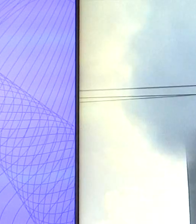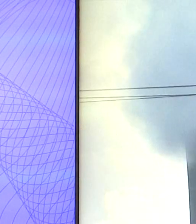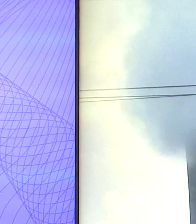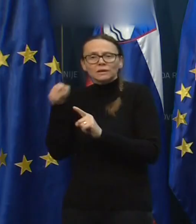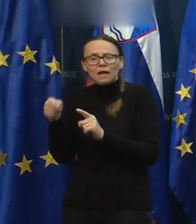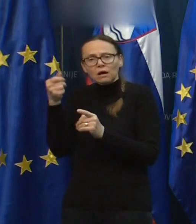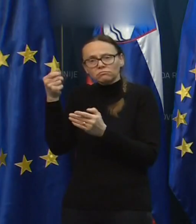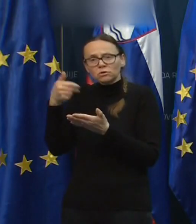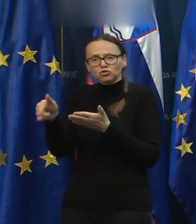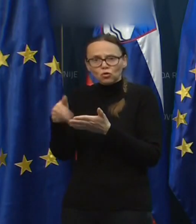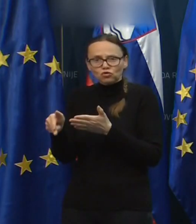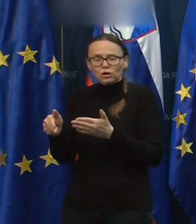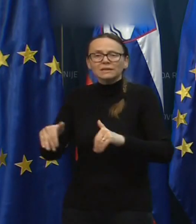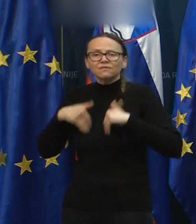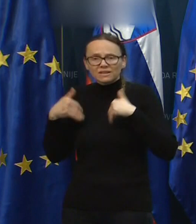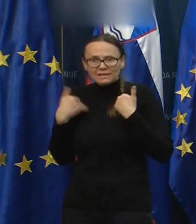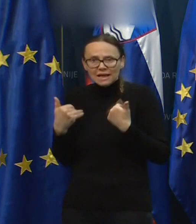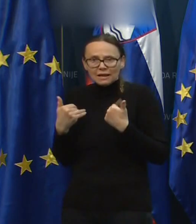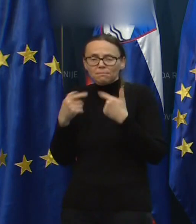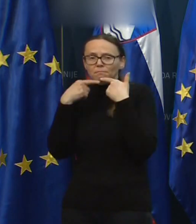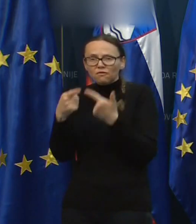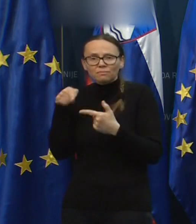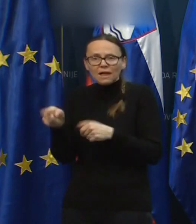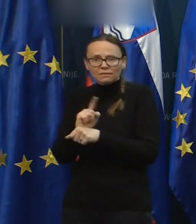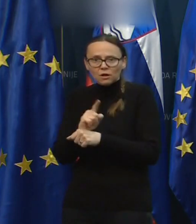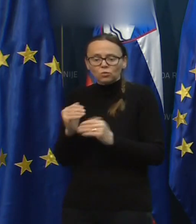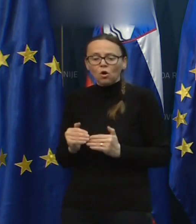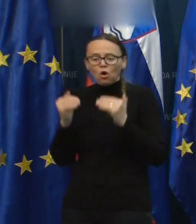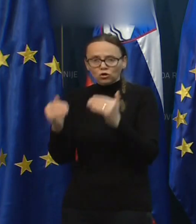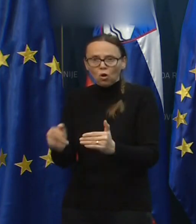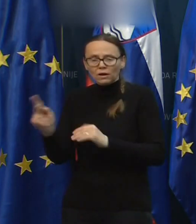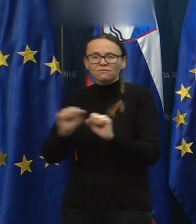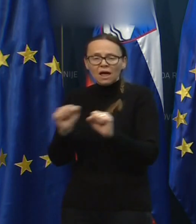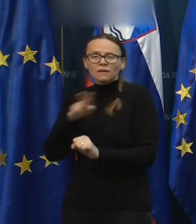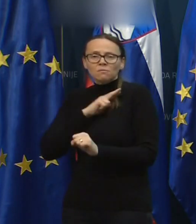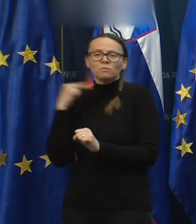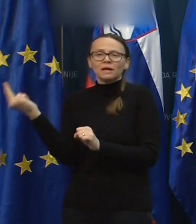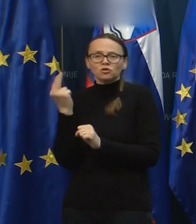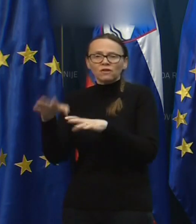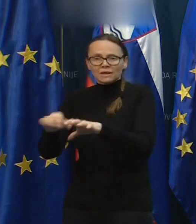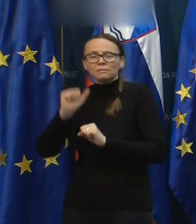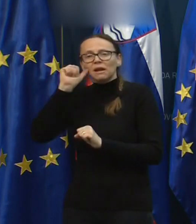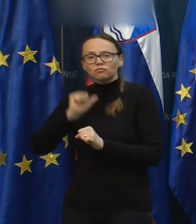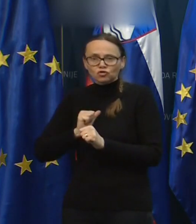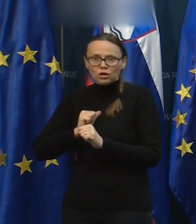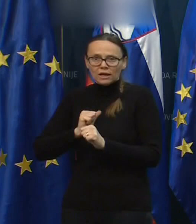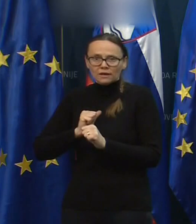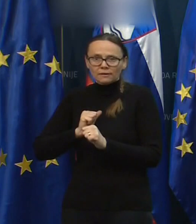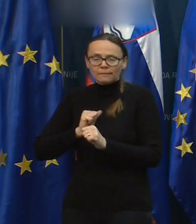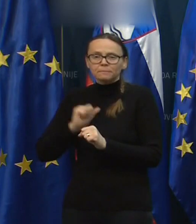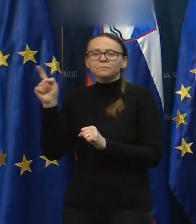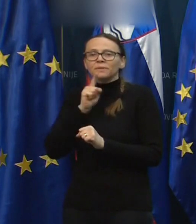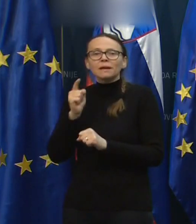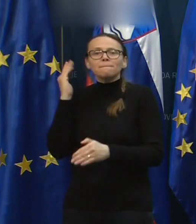javnosti. In z veseljem omenjam ta trenutek odlok, ki ga je vlada Republike Slovenije sprejela včeraj. In